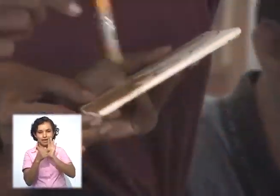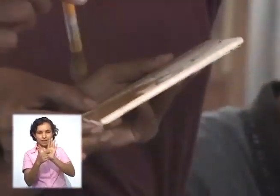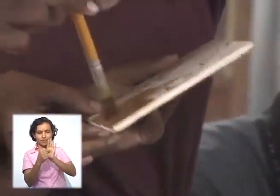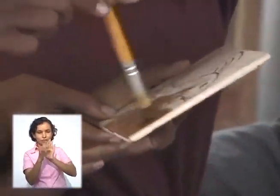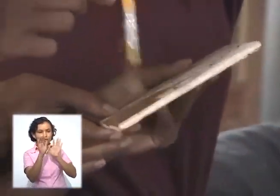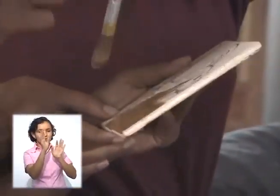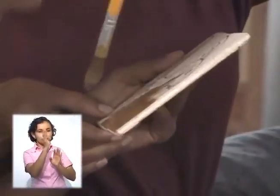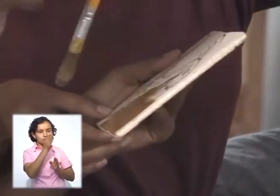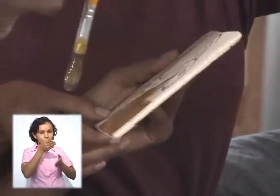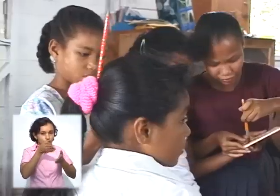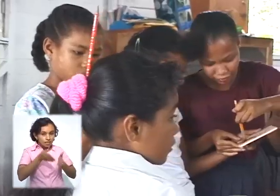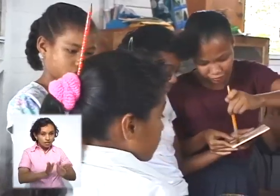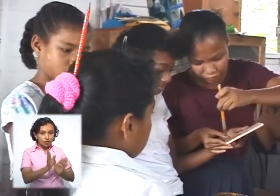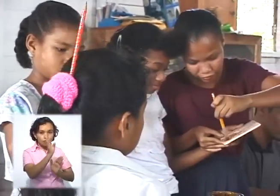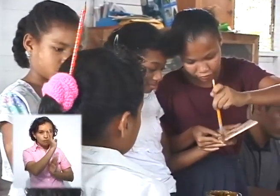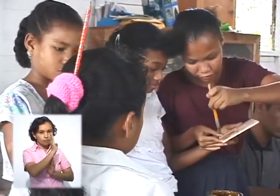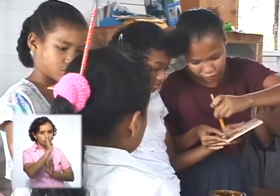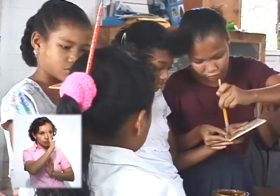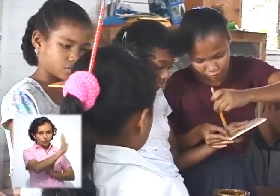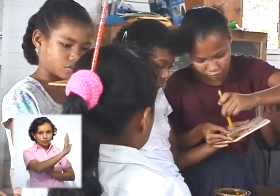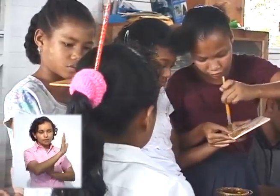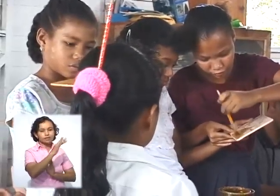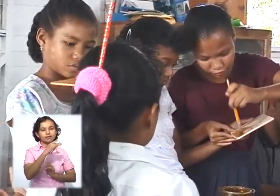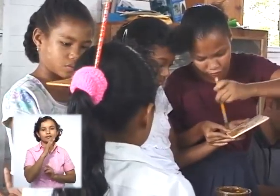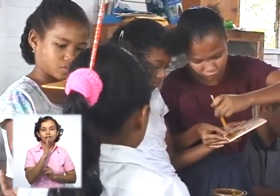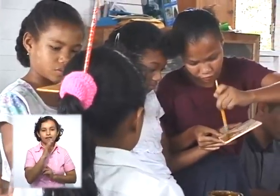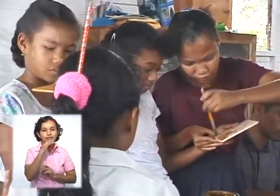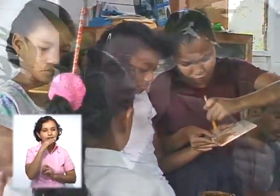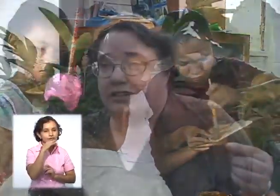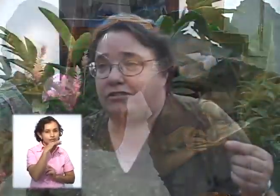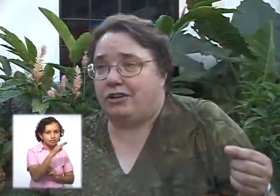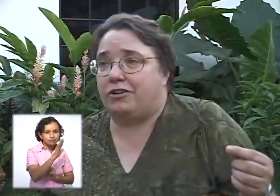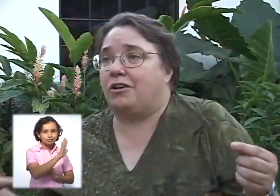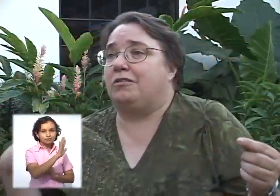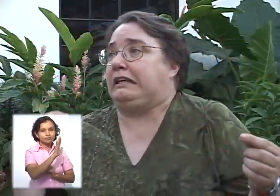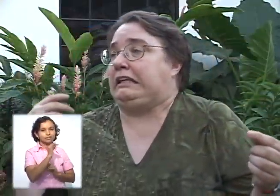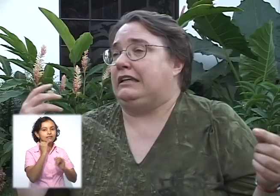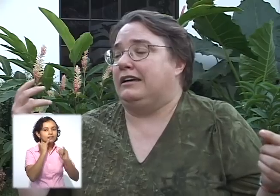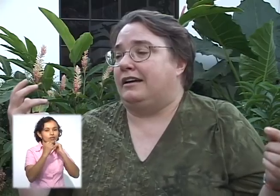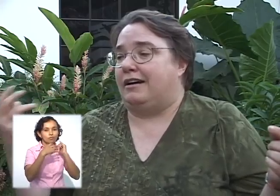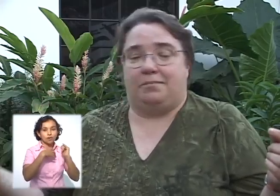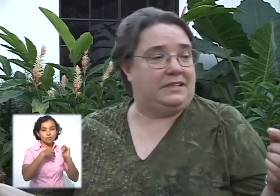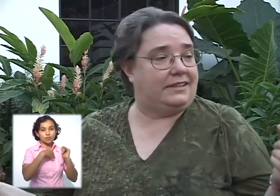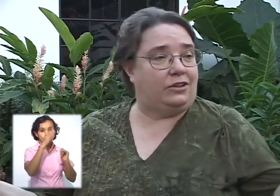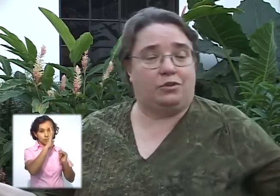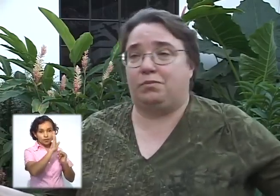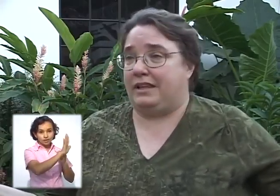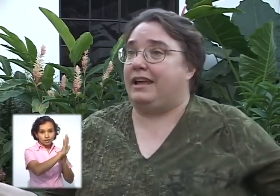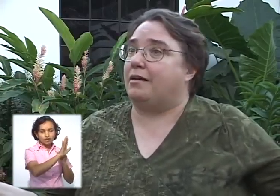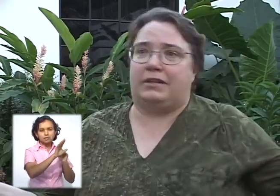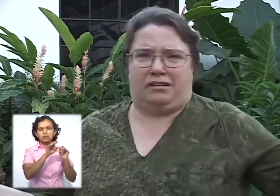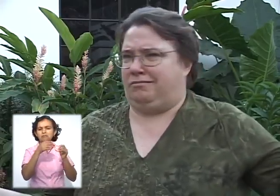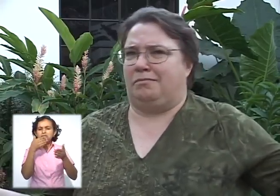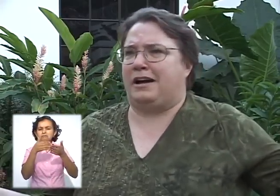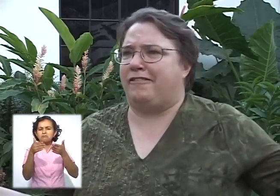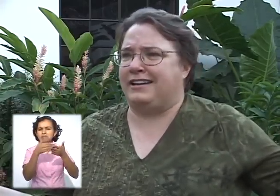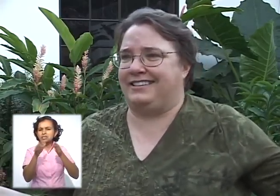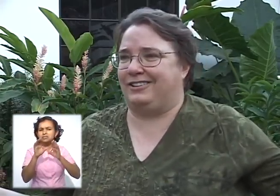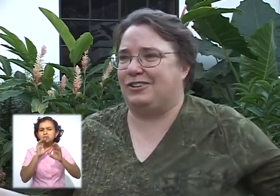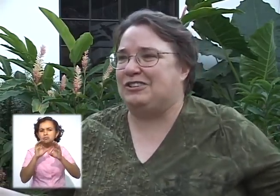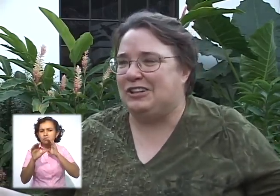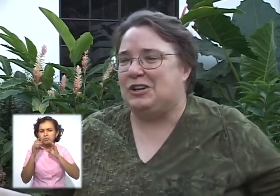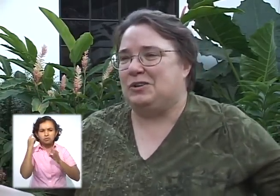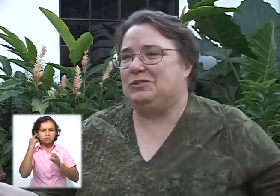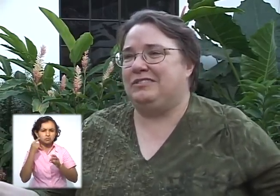hijo de esta familia en Bluefields, que hablan inglés, criollo y mezquito, puede hablar más